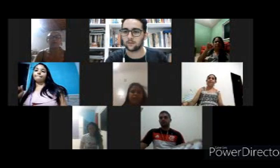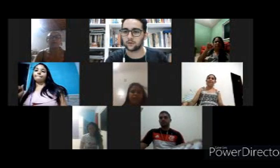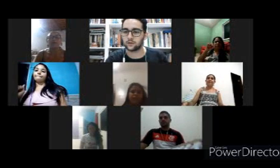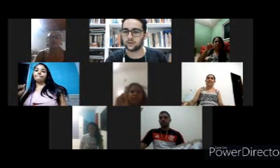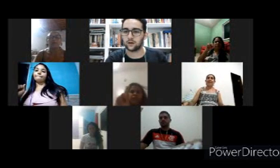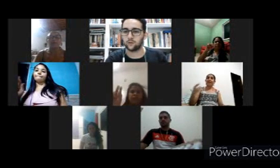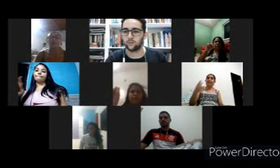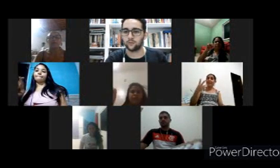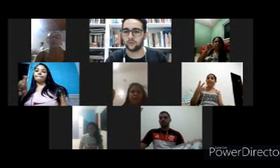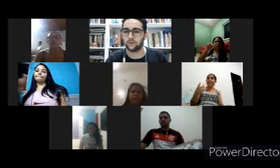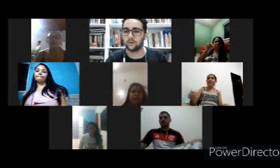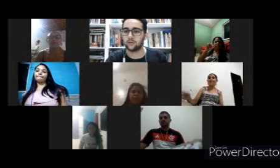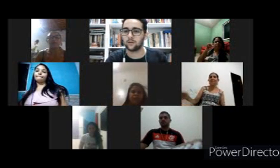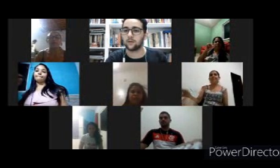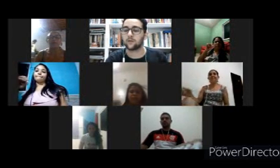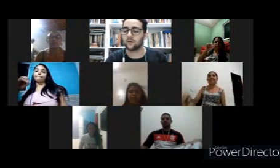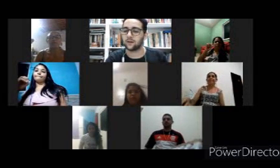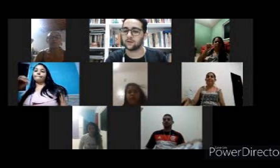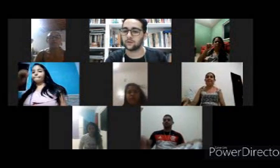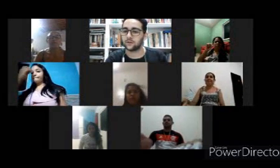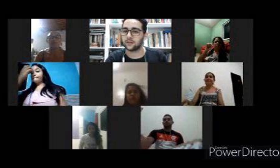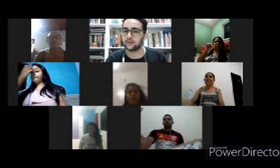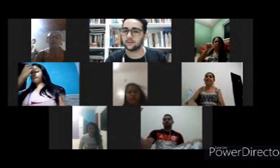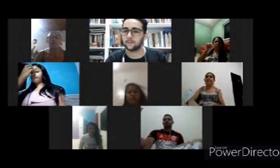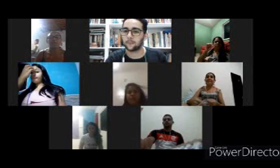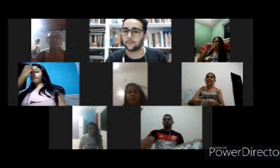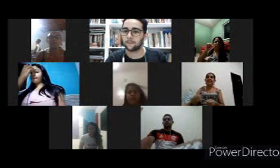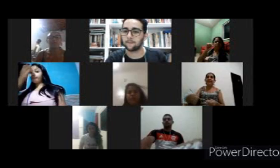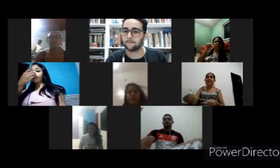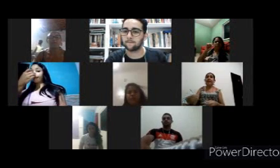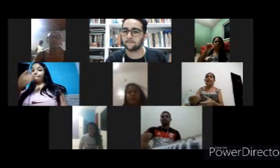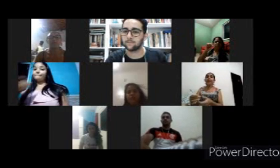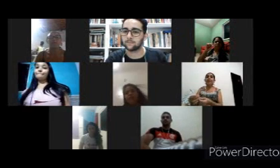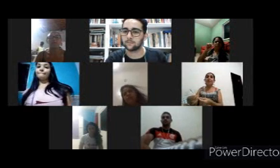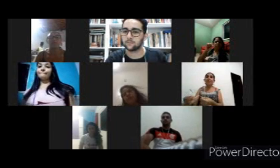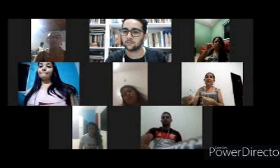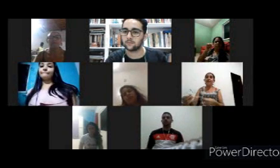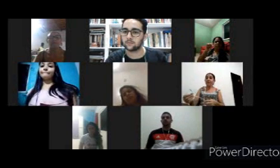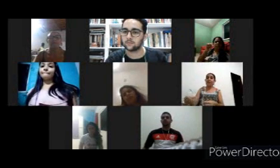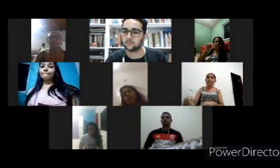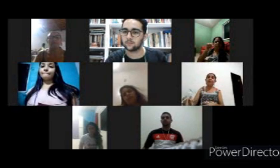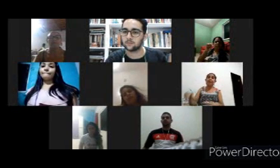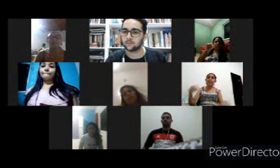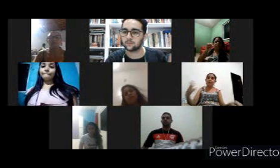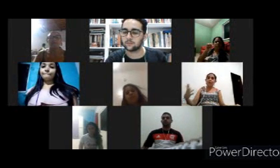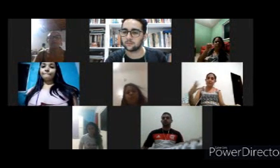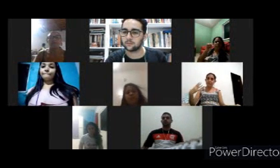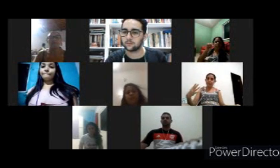Deixa eu te tirar o... Entender como é. Vou falar aí de novo, Helena? Porque eu não vi, eu tenho a dúvida, porque meu nome e meu sobrenome